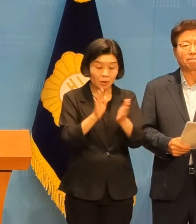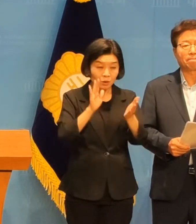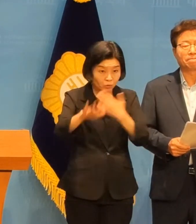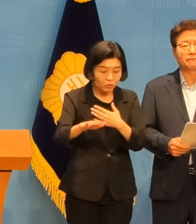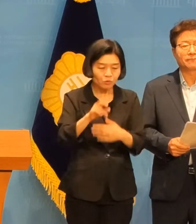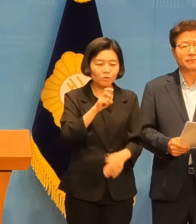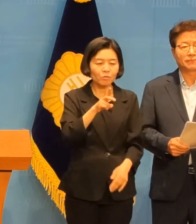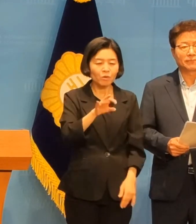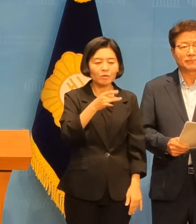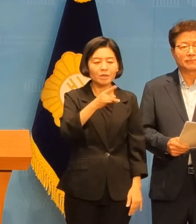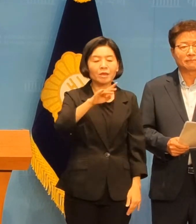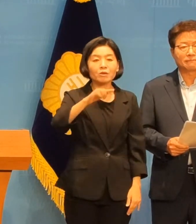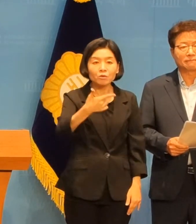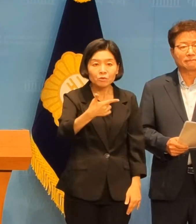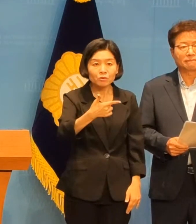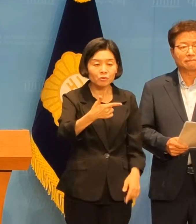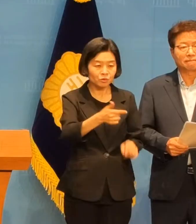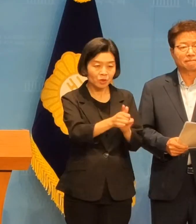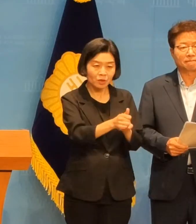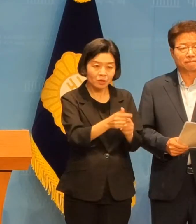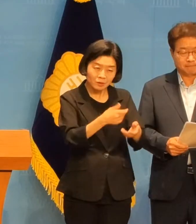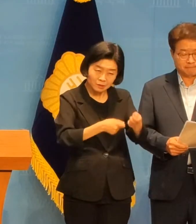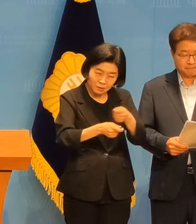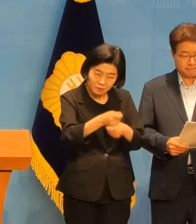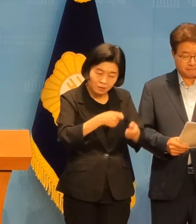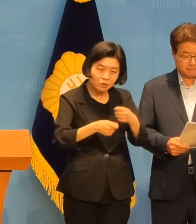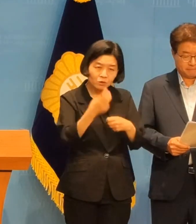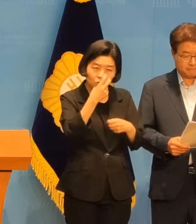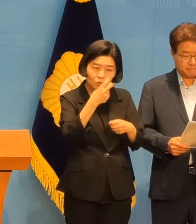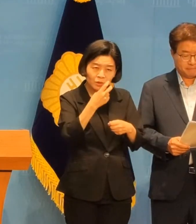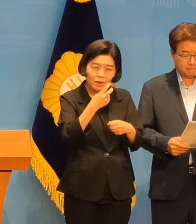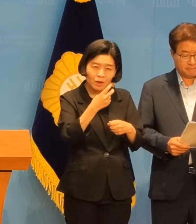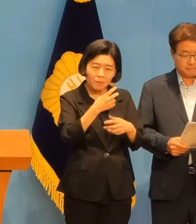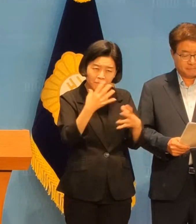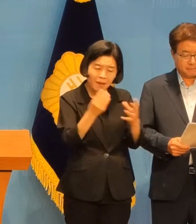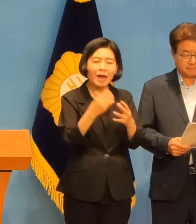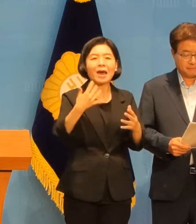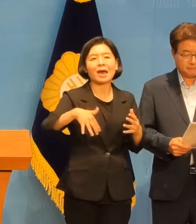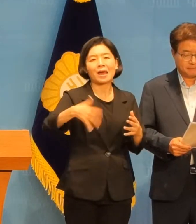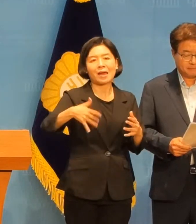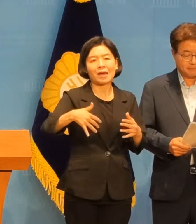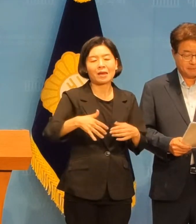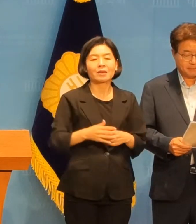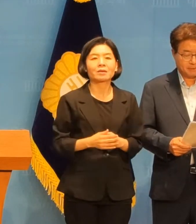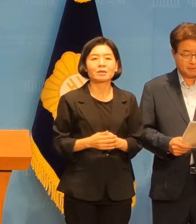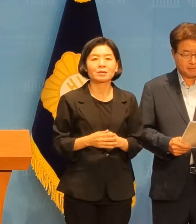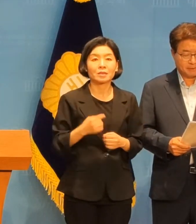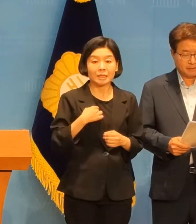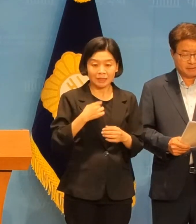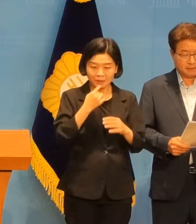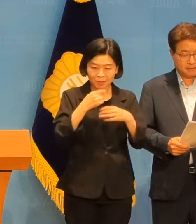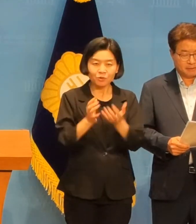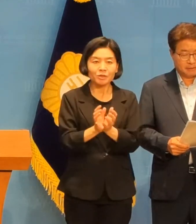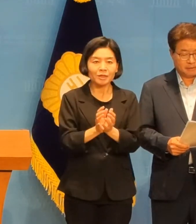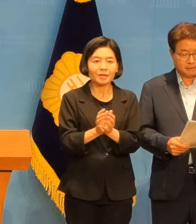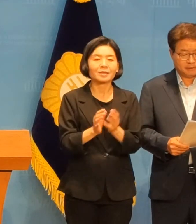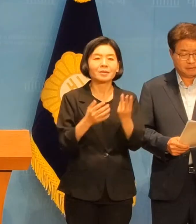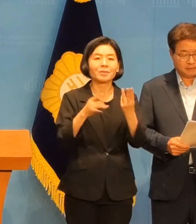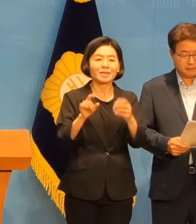명태균 게이트에 대한 수사는 제대로 이루어지지 않고 있습니다. 그래서 저희들 저희 더불어민주당 3대